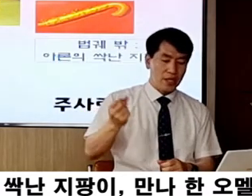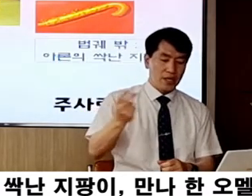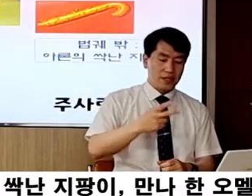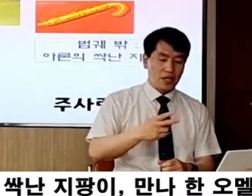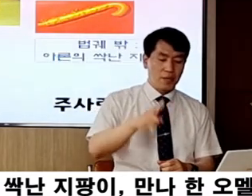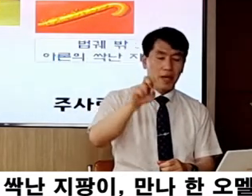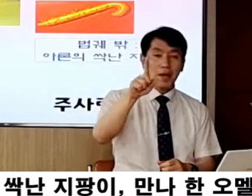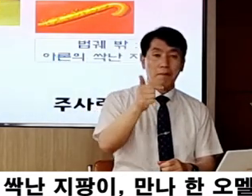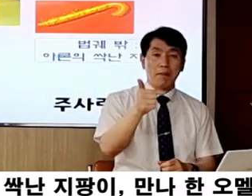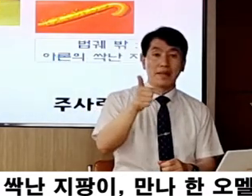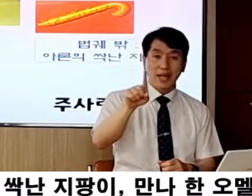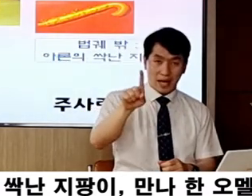그 다음에 만나,